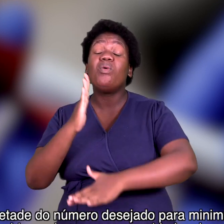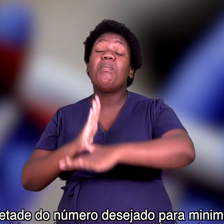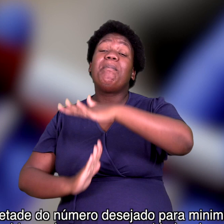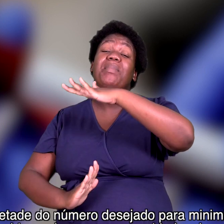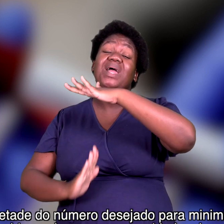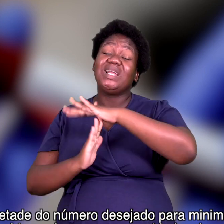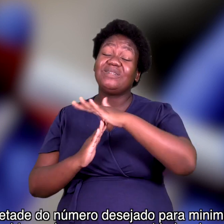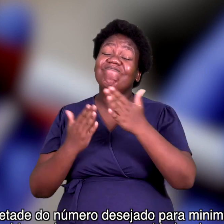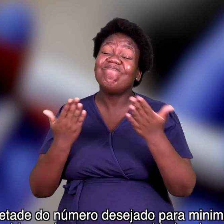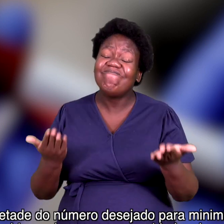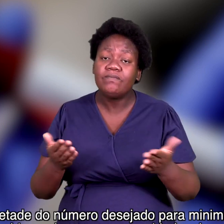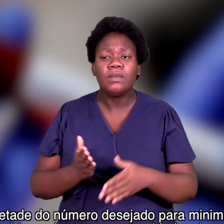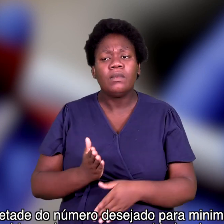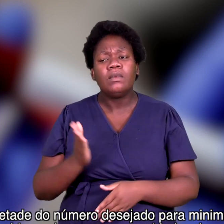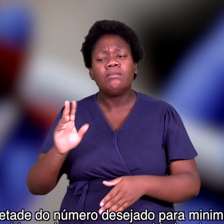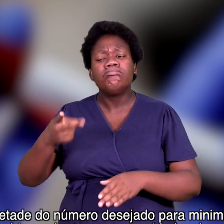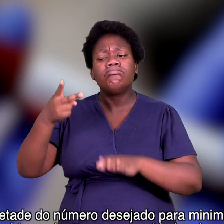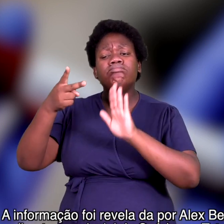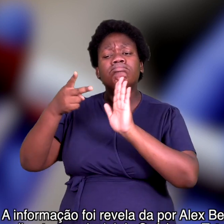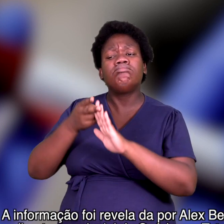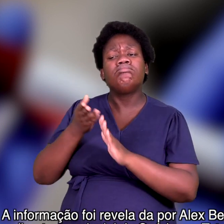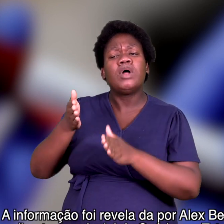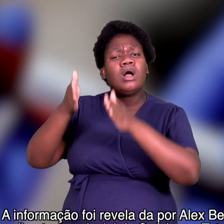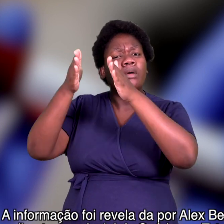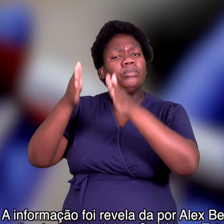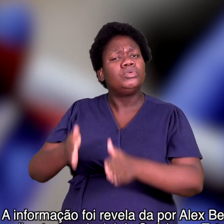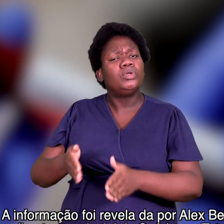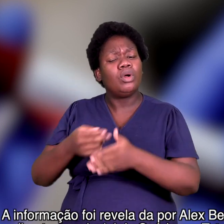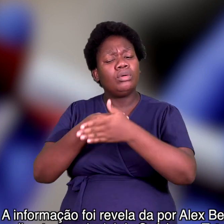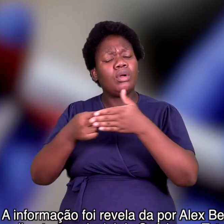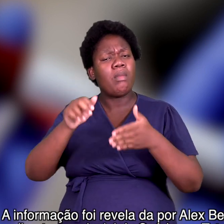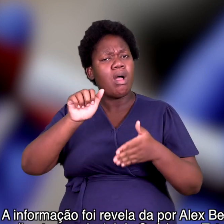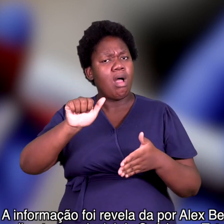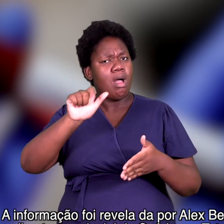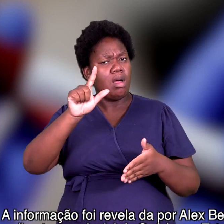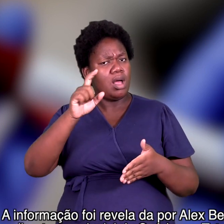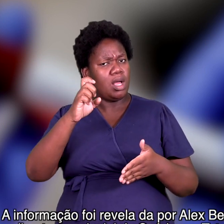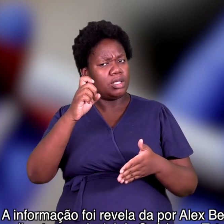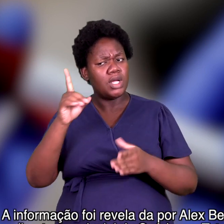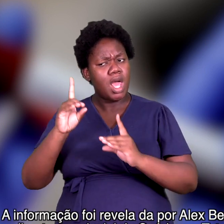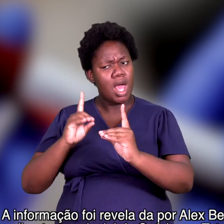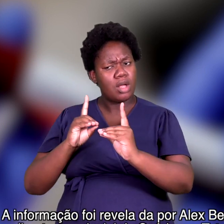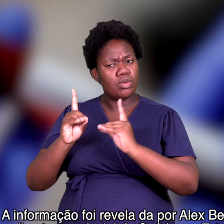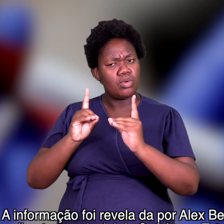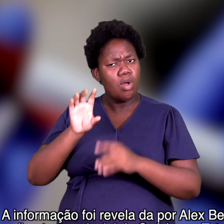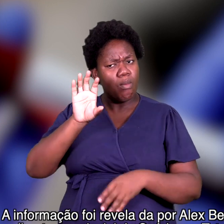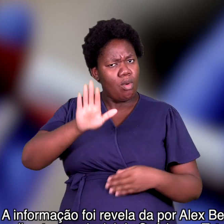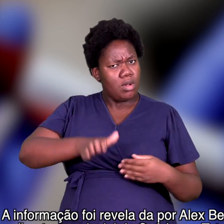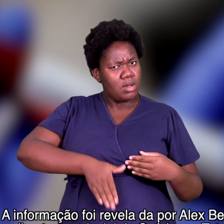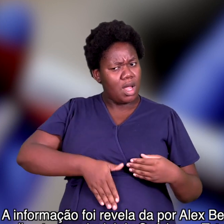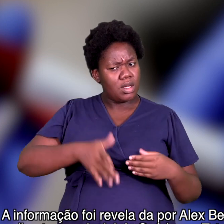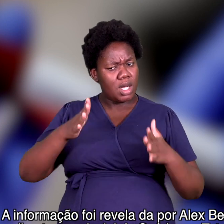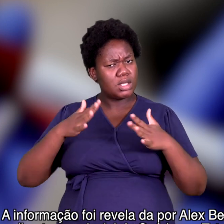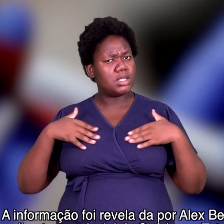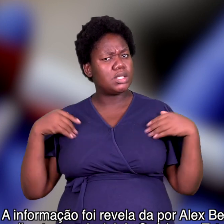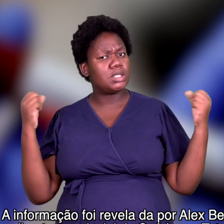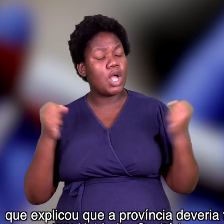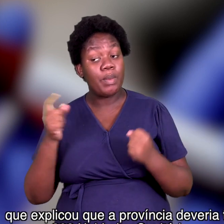aos cuidados de saúde. A informação foi revelada por Alex Bertil, diretor provincial da saúde em Tete, que